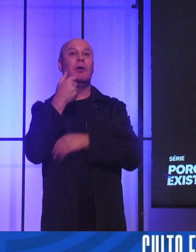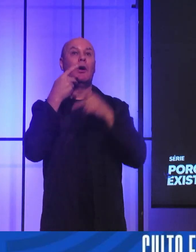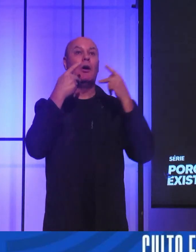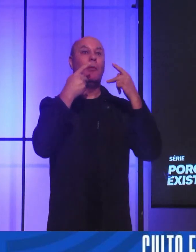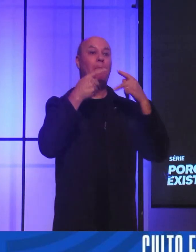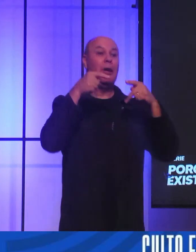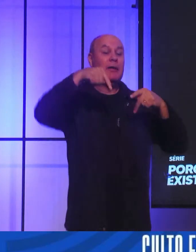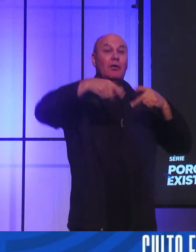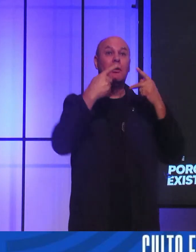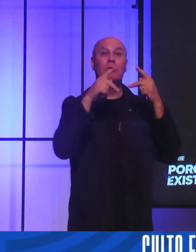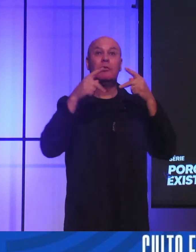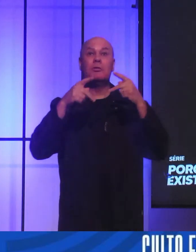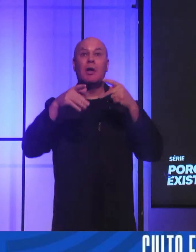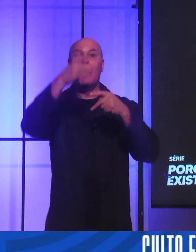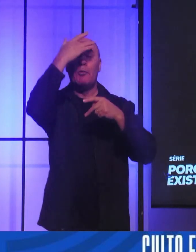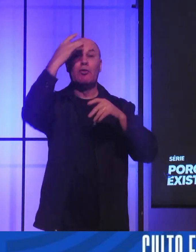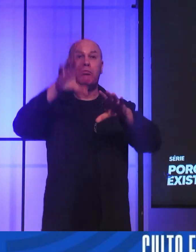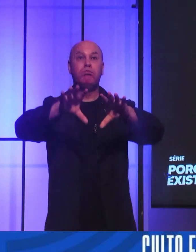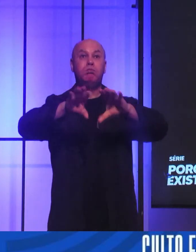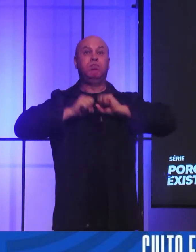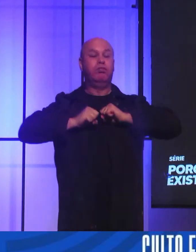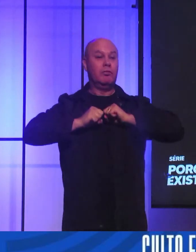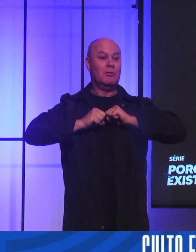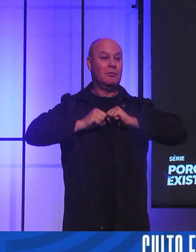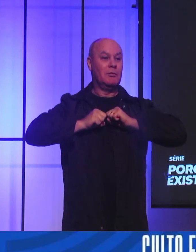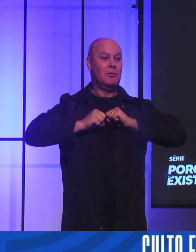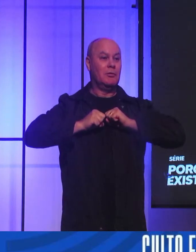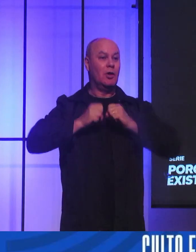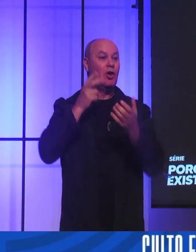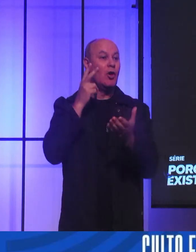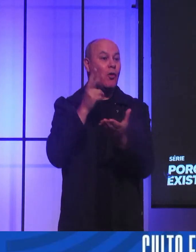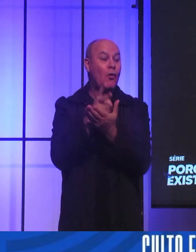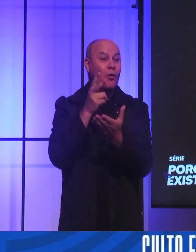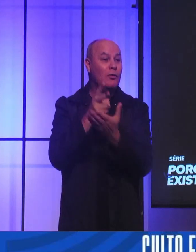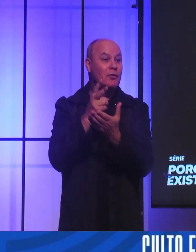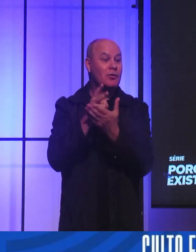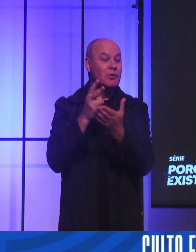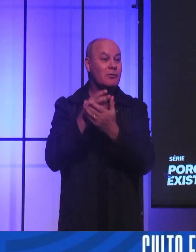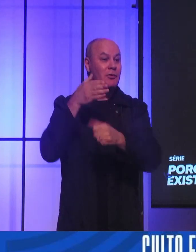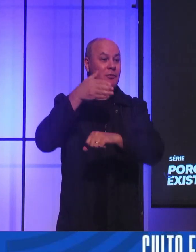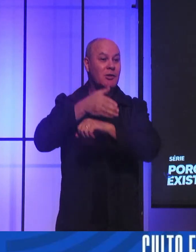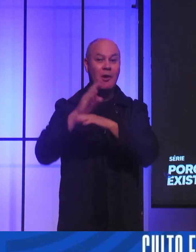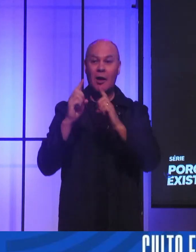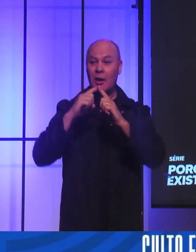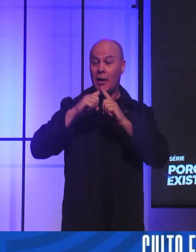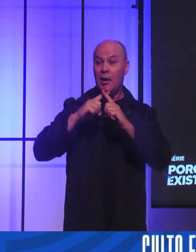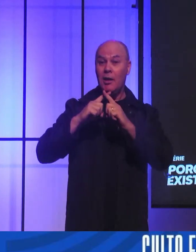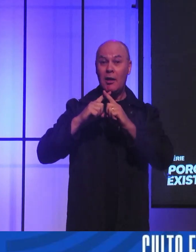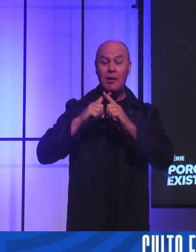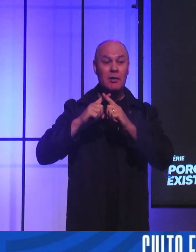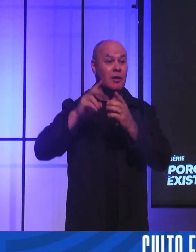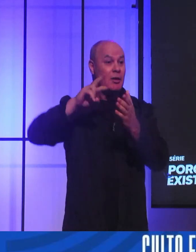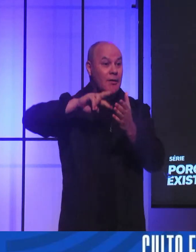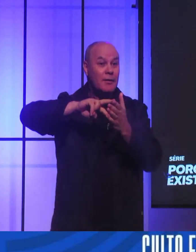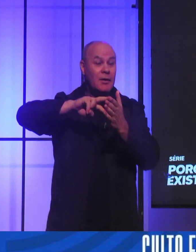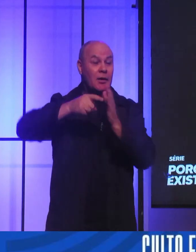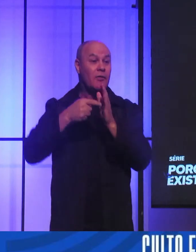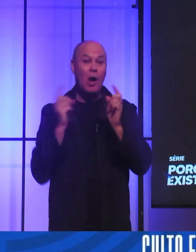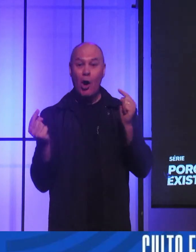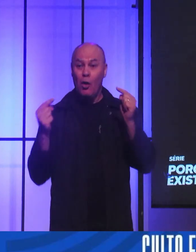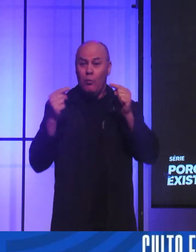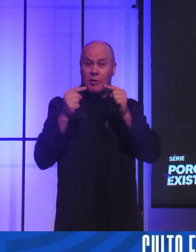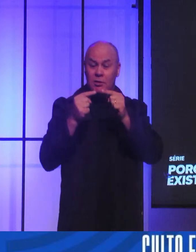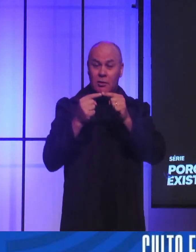nós estamos alcançando inúmeras pessoas. Então essa missão de ser representante de Jesus na terra,